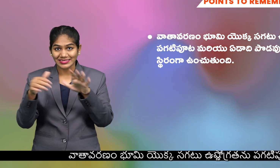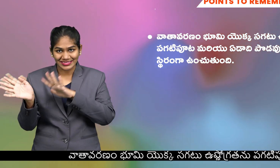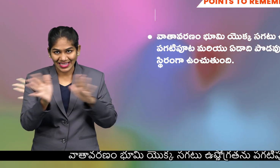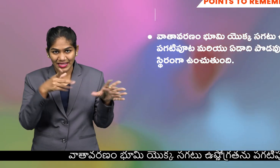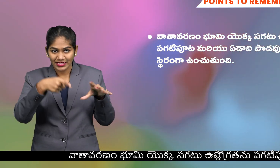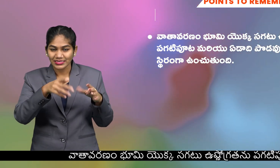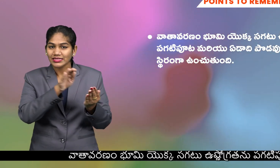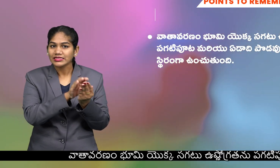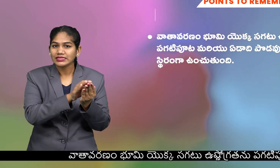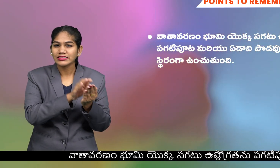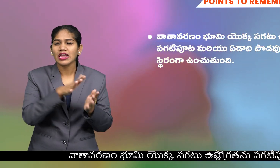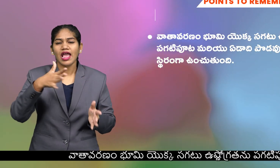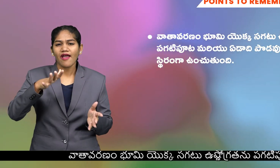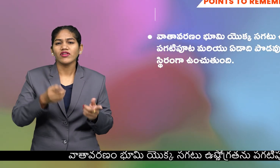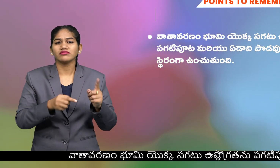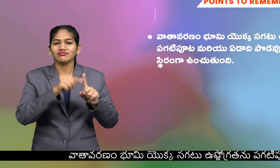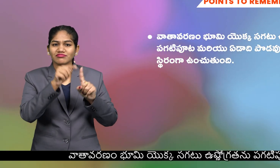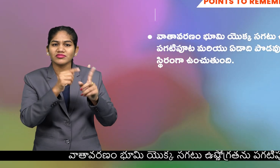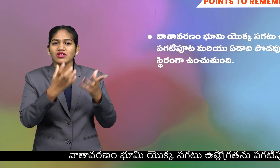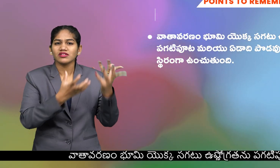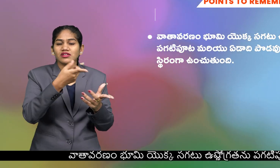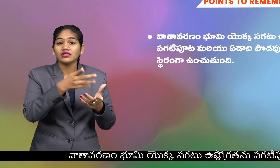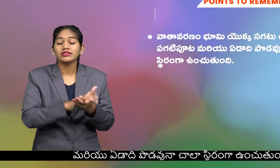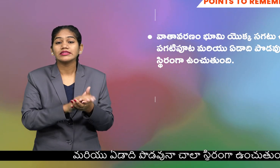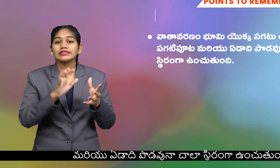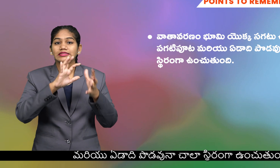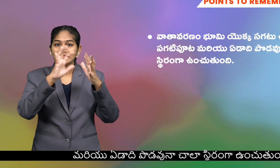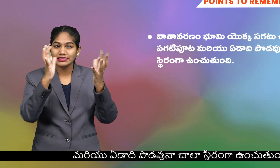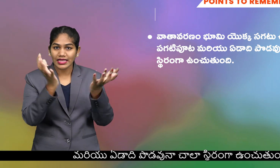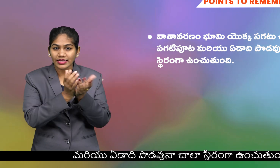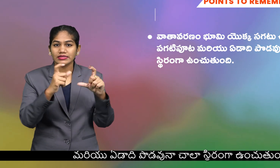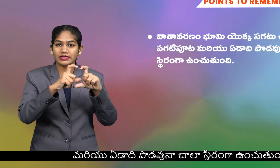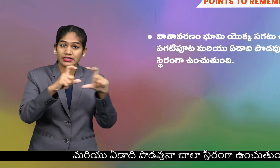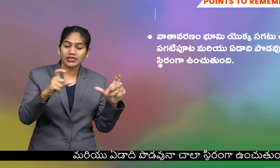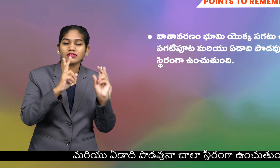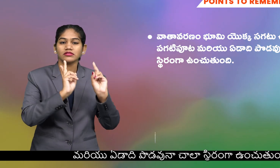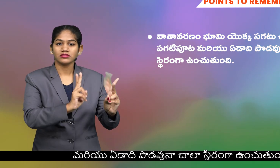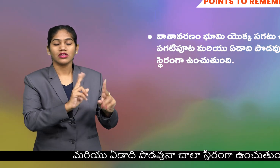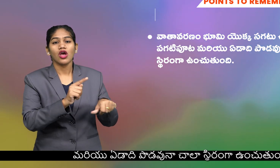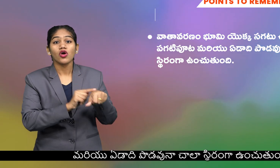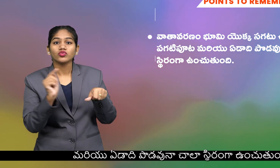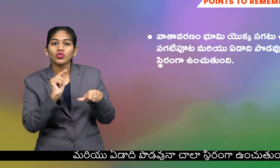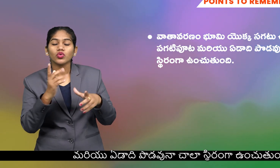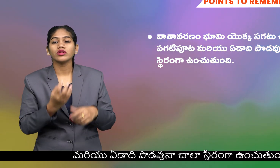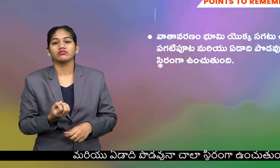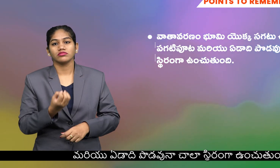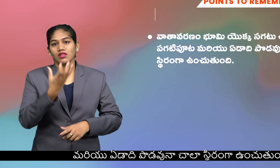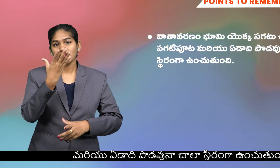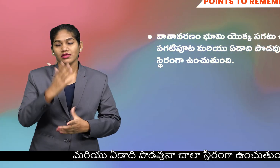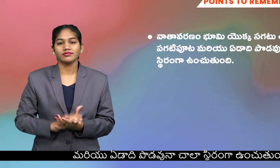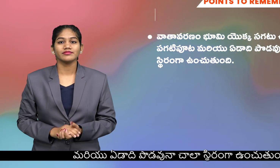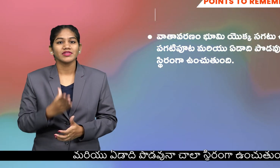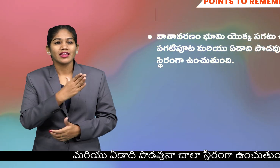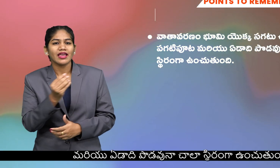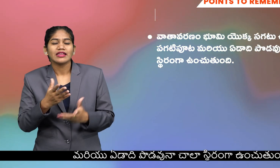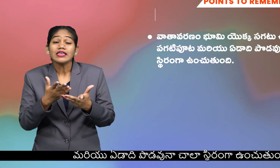వాతావరణం భూమి యొక్క సగటు ఉష్ణోగ్రతను పగటిపూట మరియు ఏడాది పొడవునా చాలా స్థిరంగా ఉంచుతుంది.